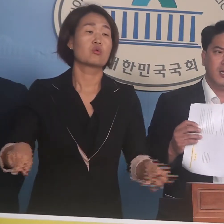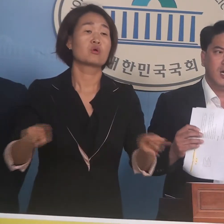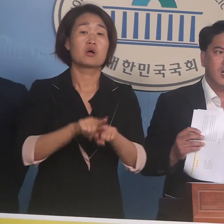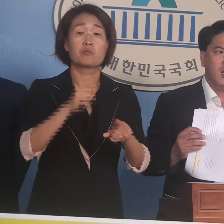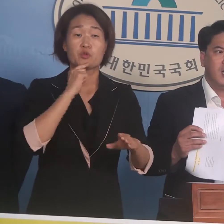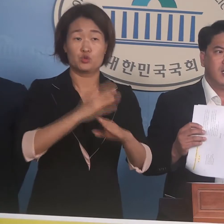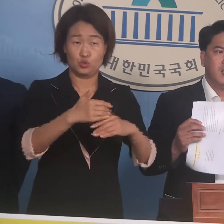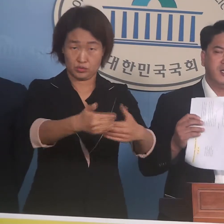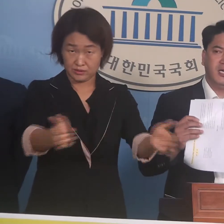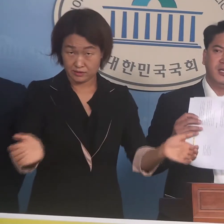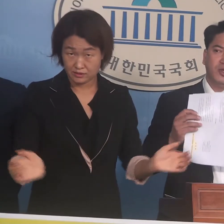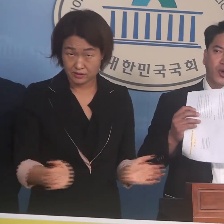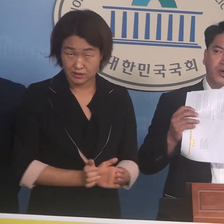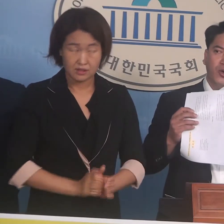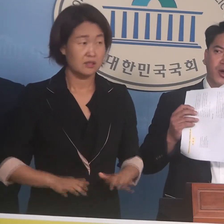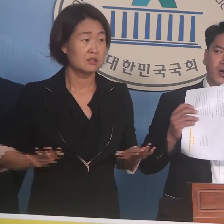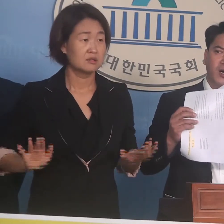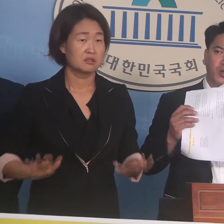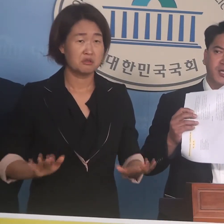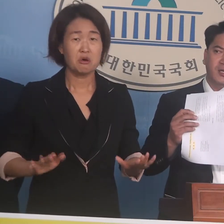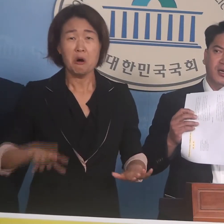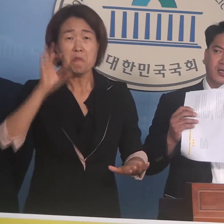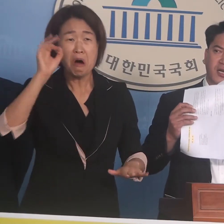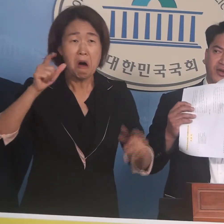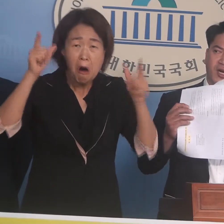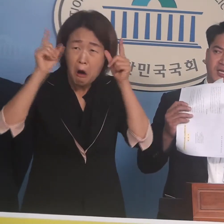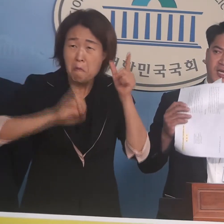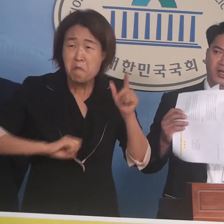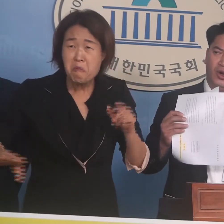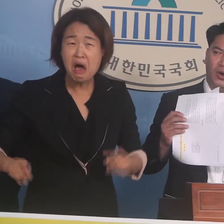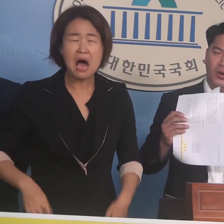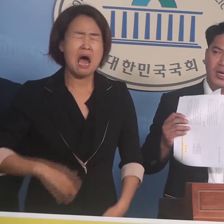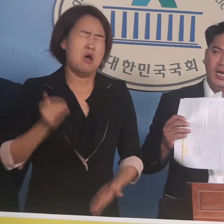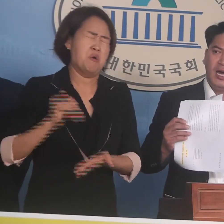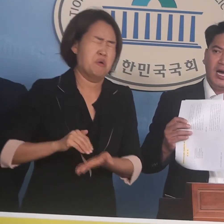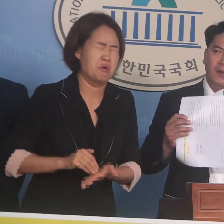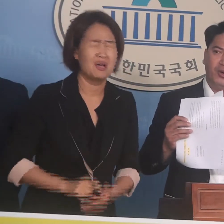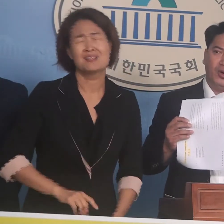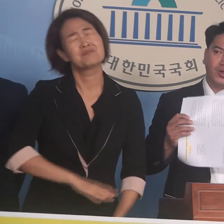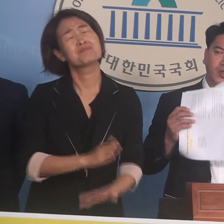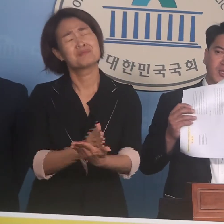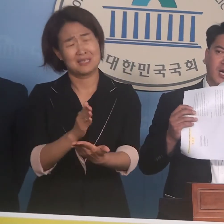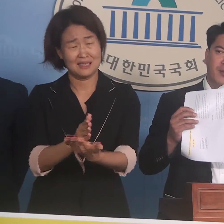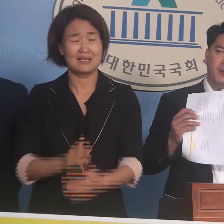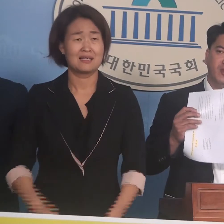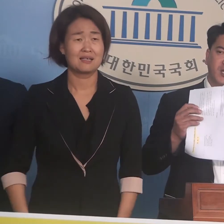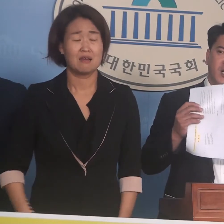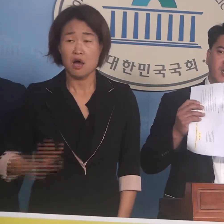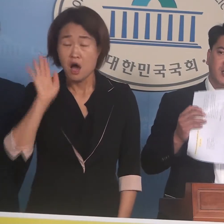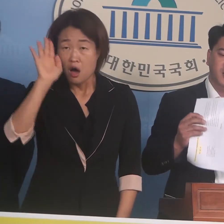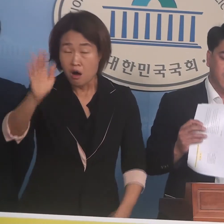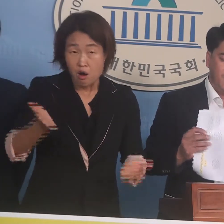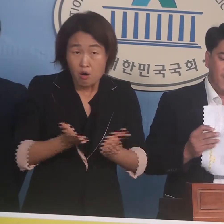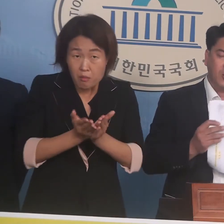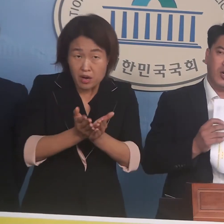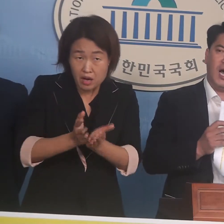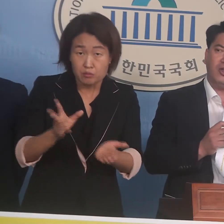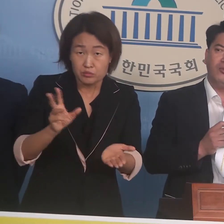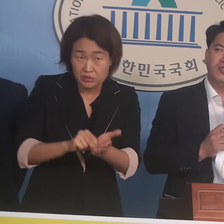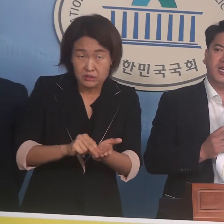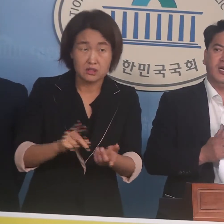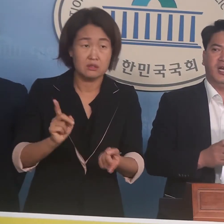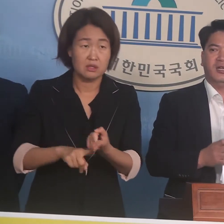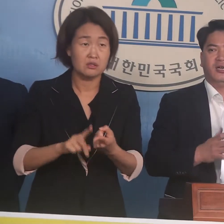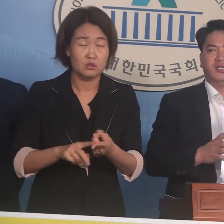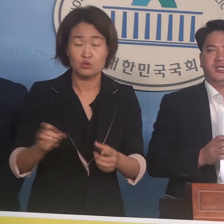더불어민주당은 현재 지금 소일고 위안감 고치는 어떤 행위가 있지 않도록 앞으로 조선산업의 문제 여치는